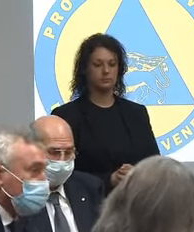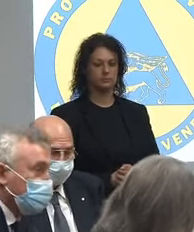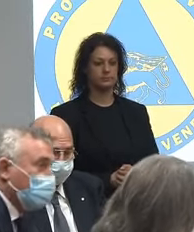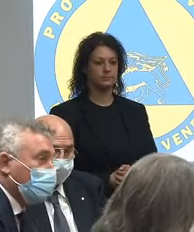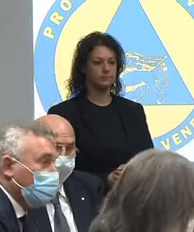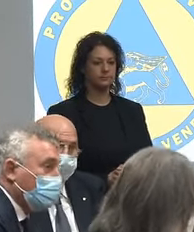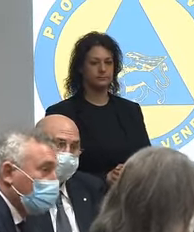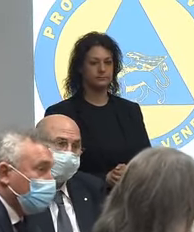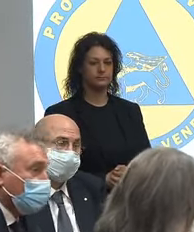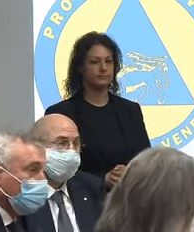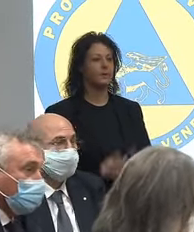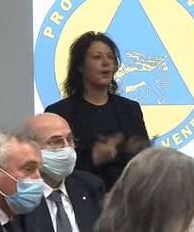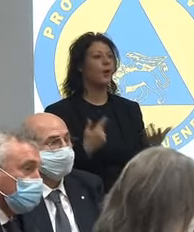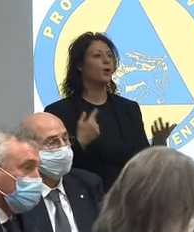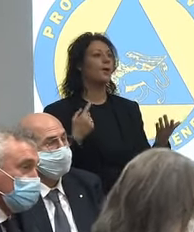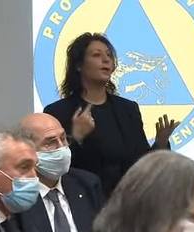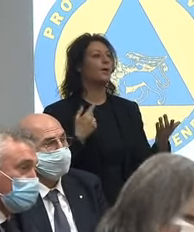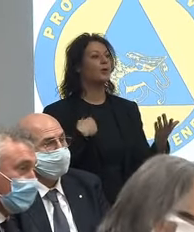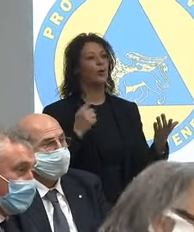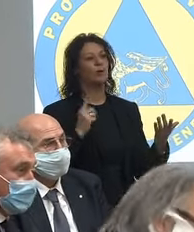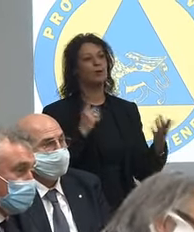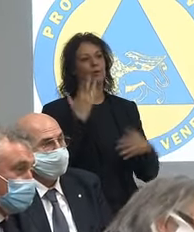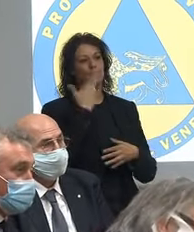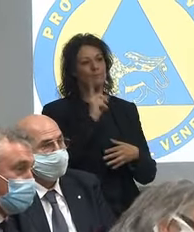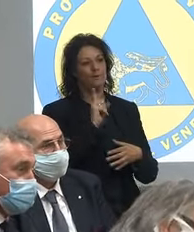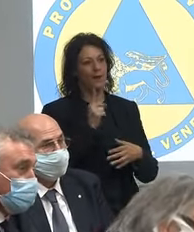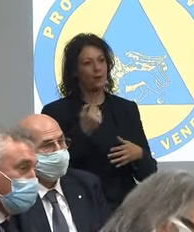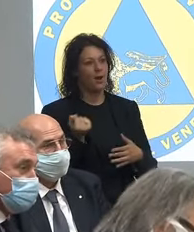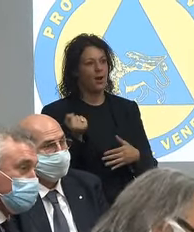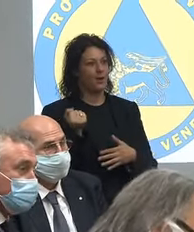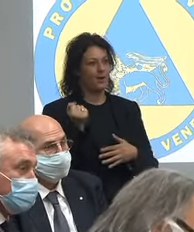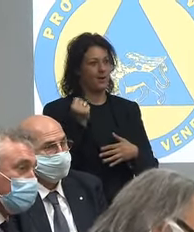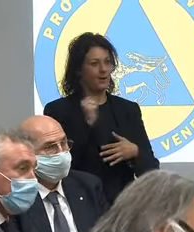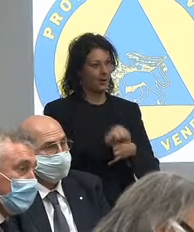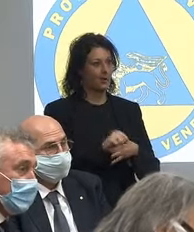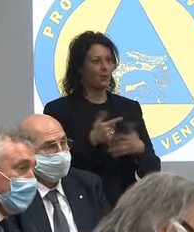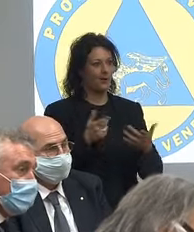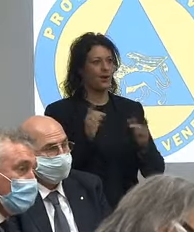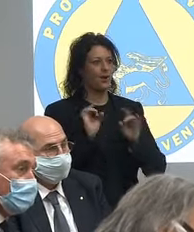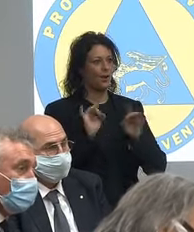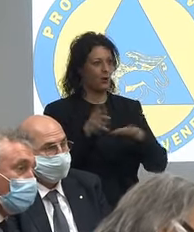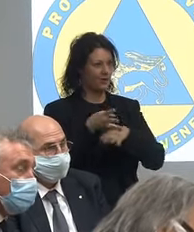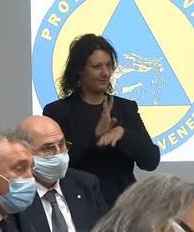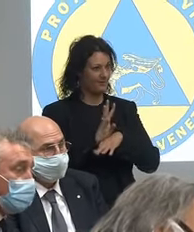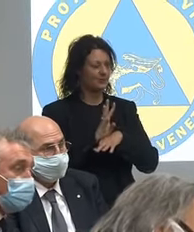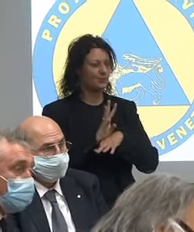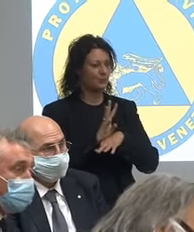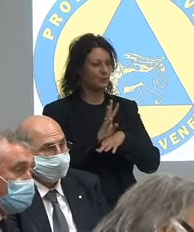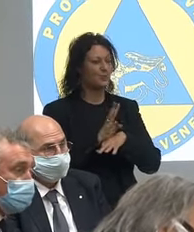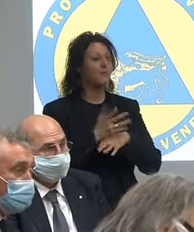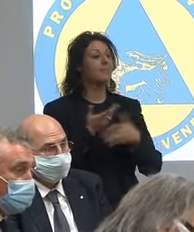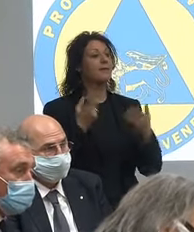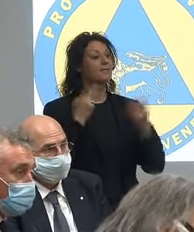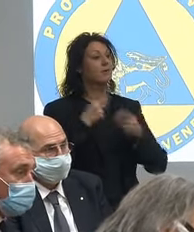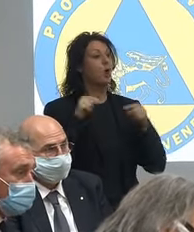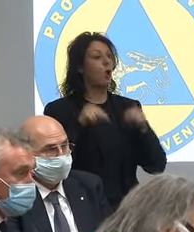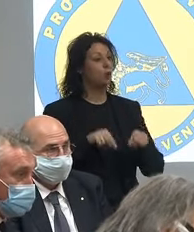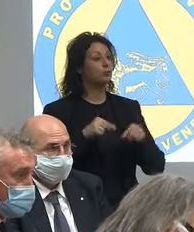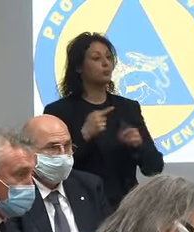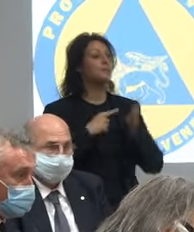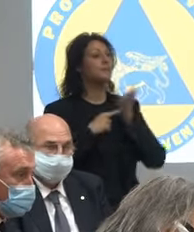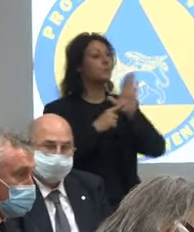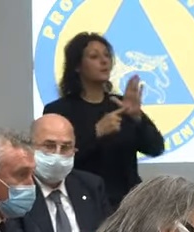qua che aspettiamo che arrivi l'altro coronavirus. Se non arriva dobbiamo bene lo stesso. Noi oggi abbiamo dimostrato con quello che abbiamo